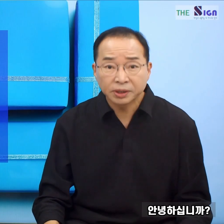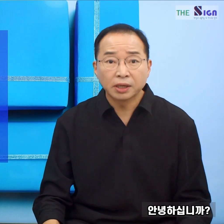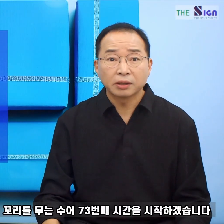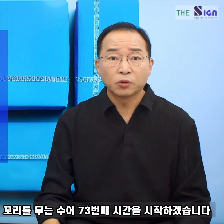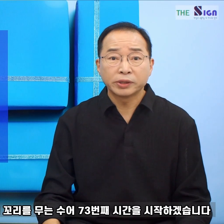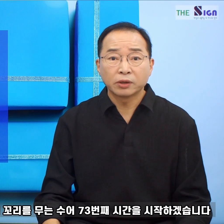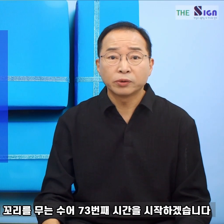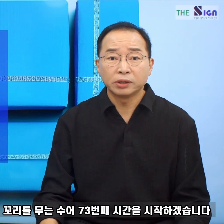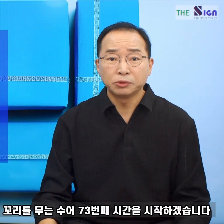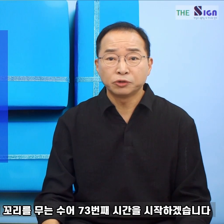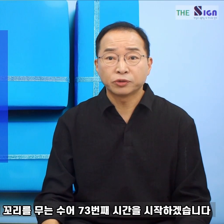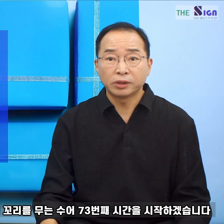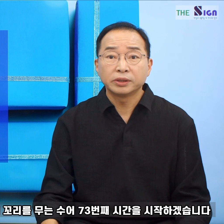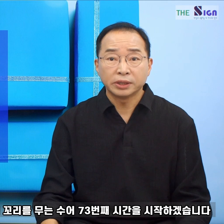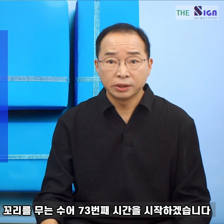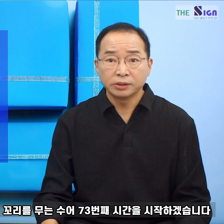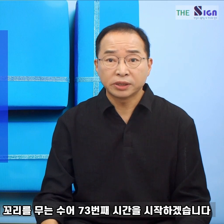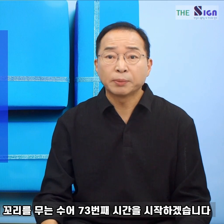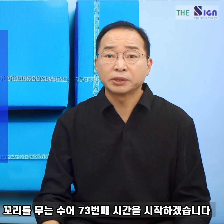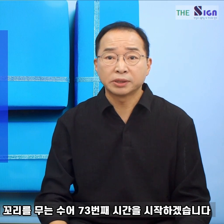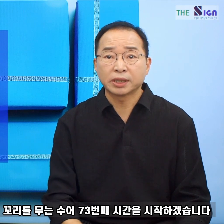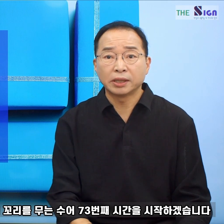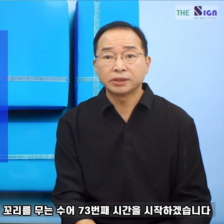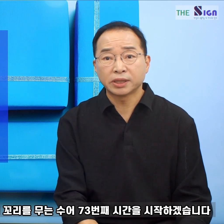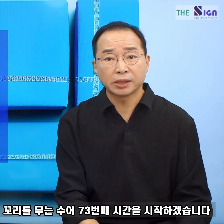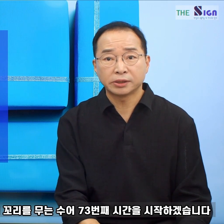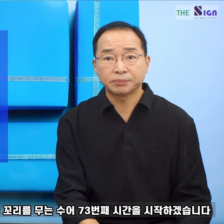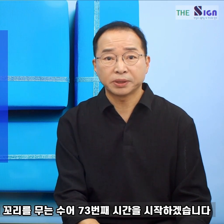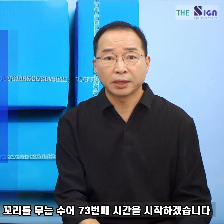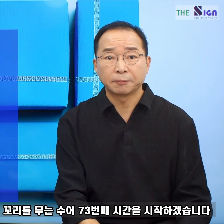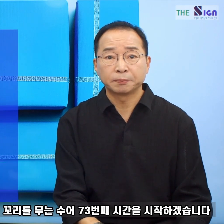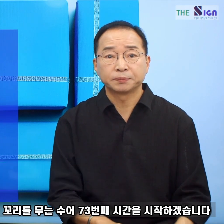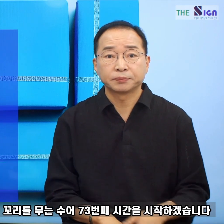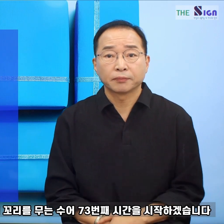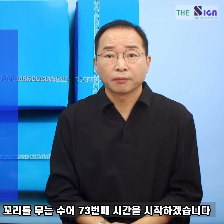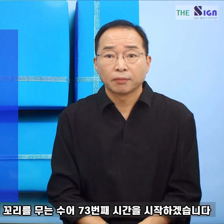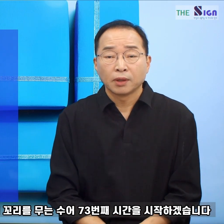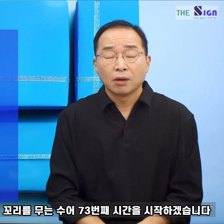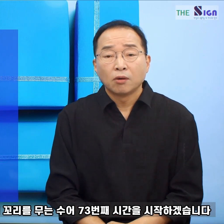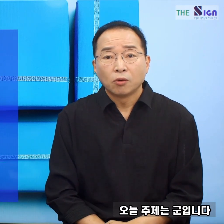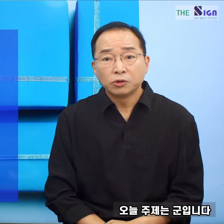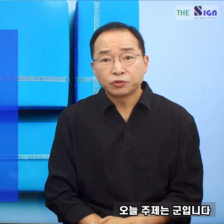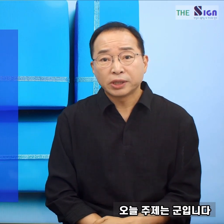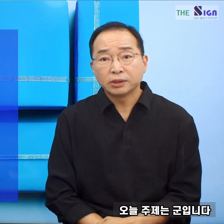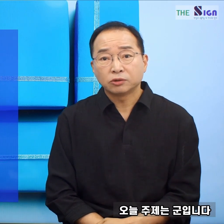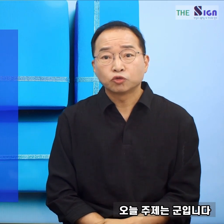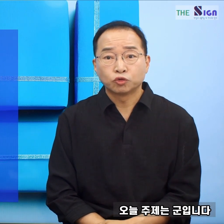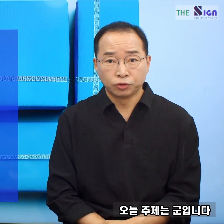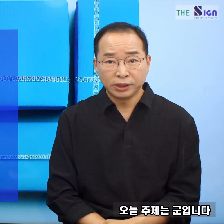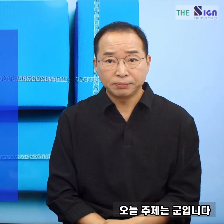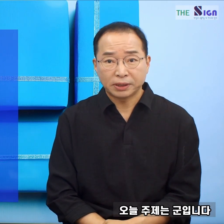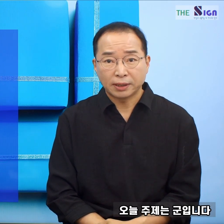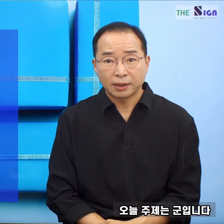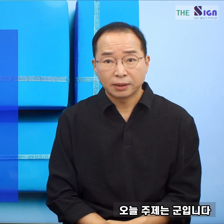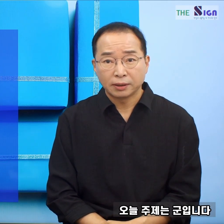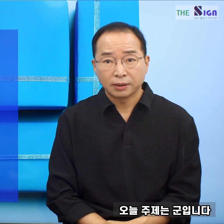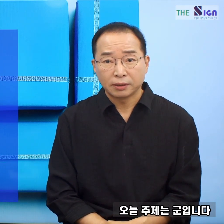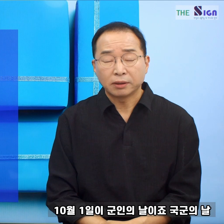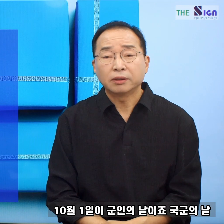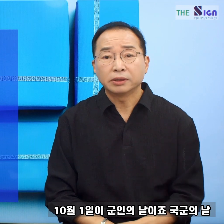안녕하십니까. 꼬리의 꼬리를 무는 수업 73번째 시간을 시작하겠습니다. 오늘 주제는 군입니다.